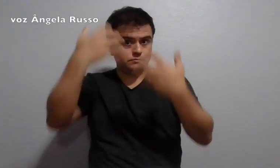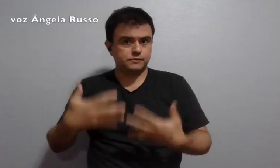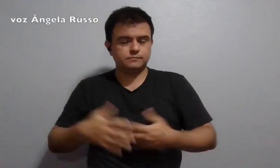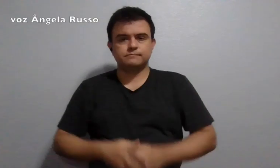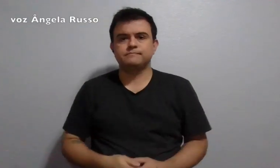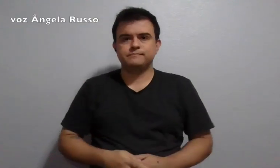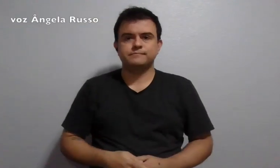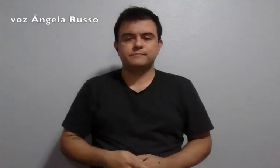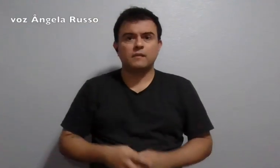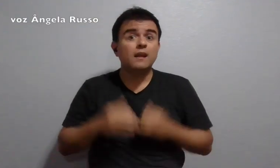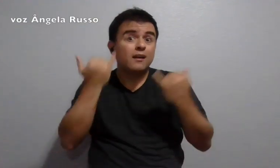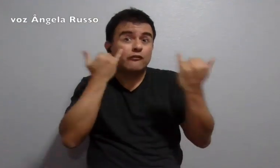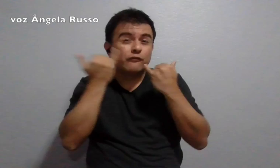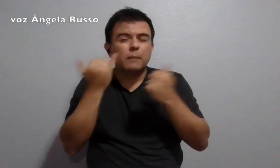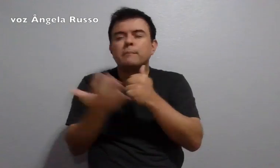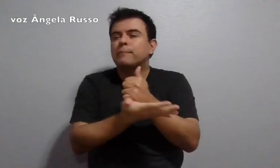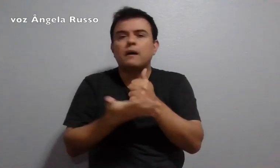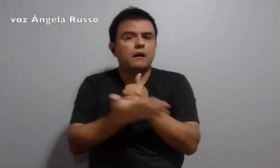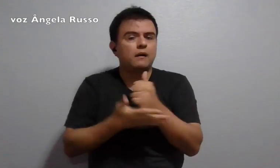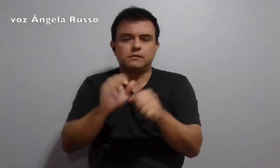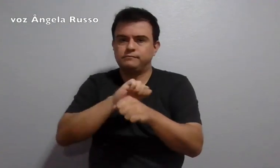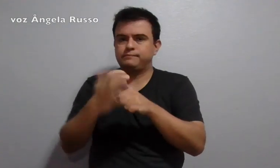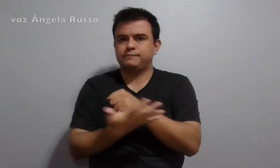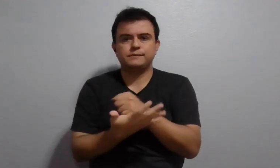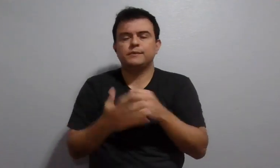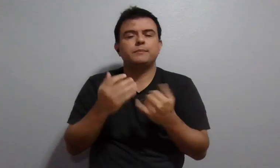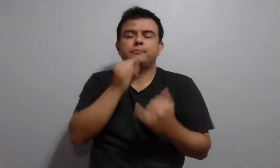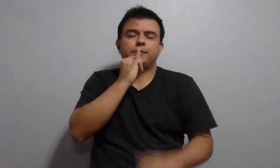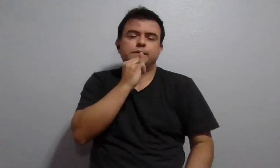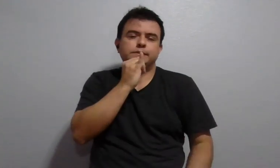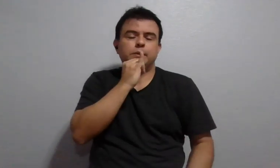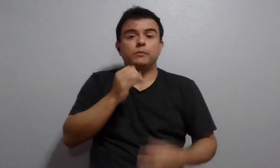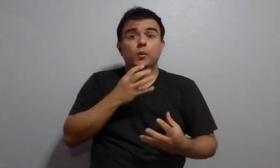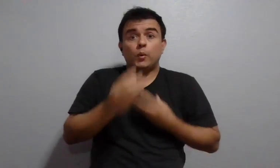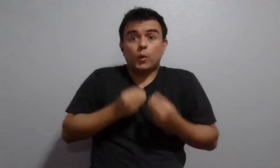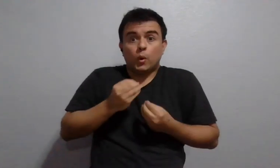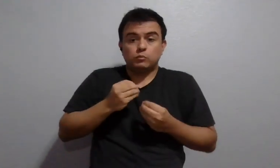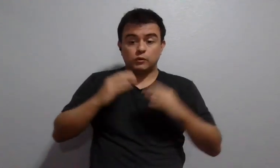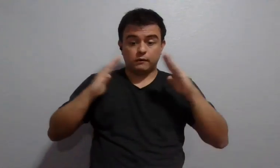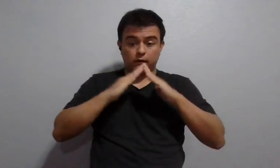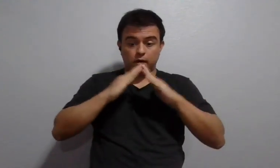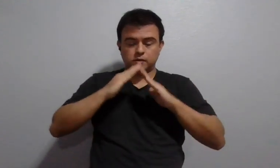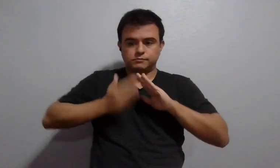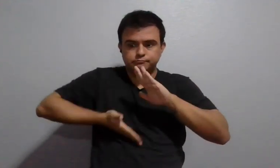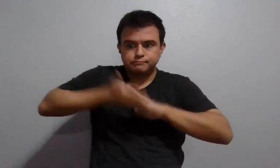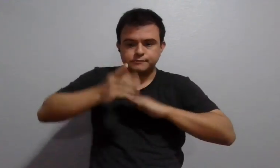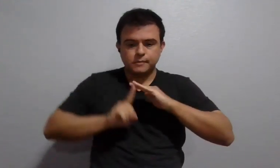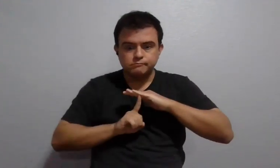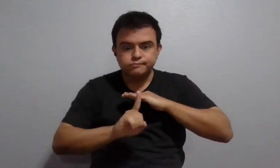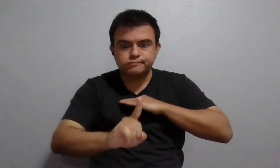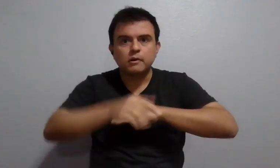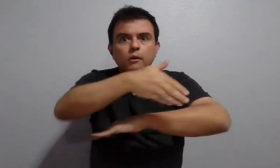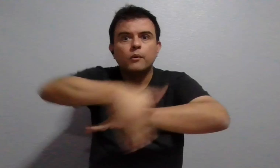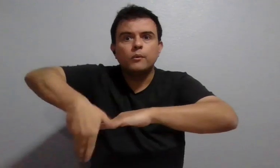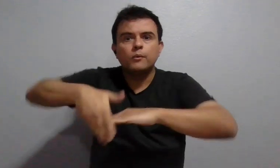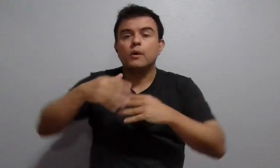tem desde como que eu saio da minha casa, como se eu posso ter relações sexuais com